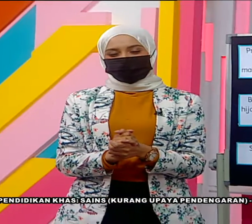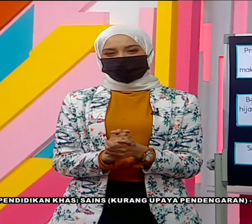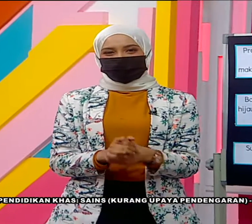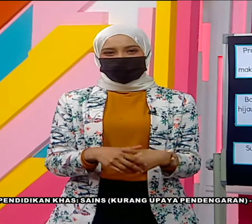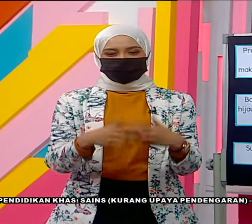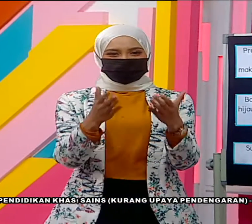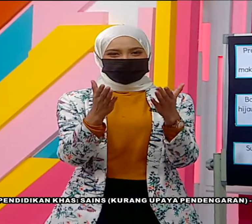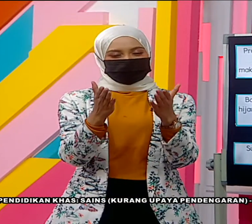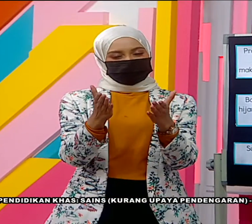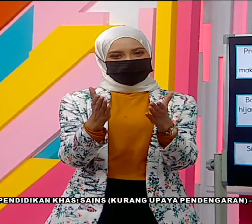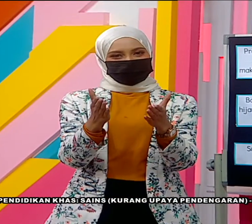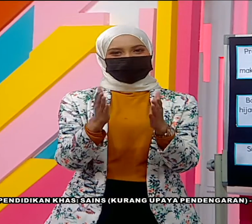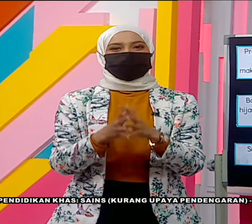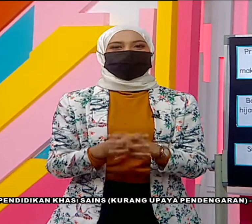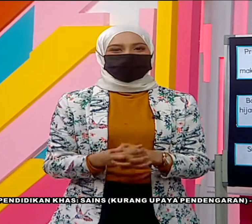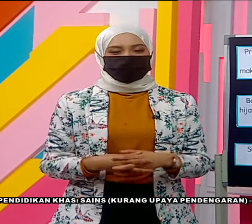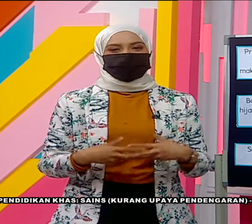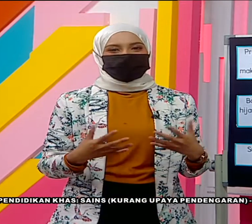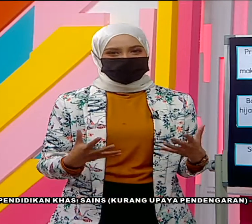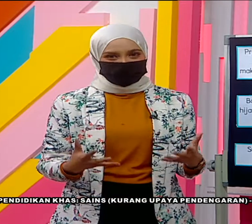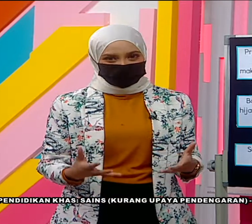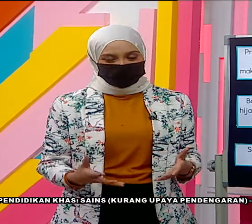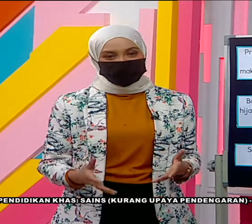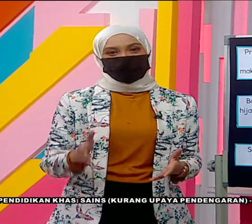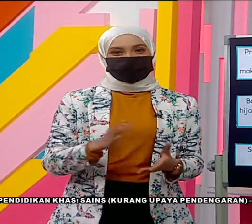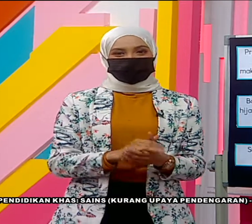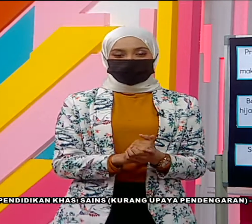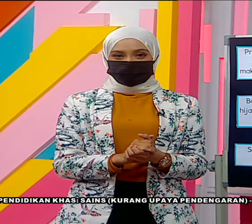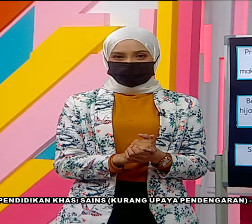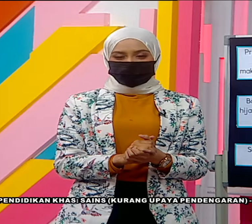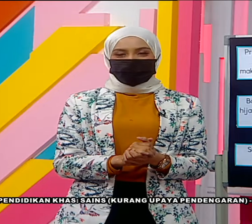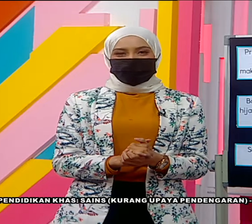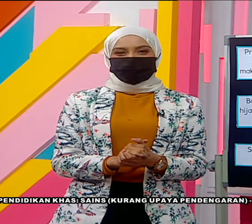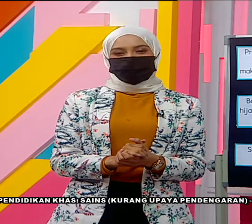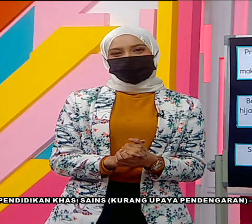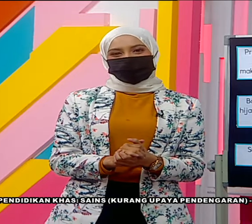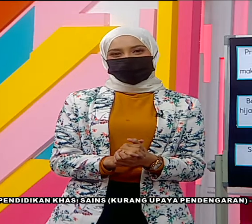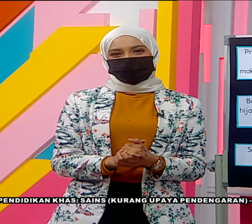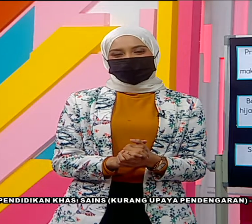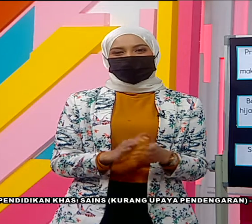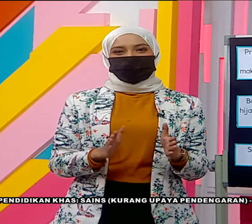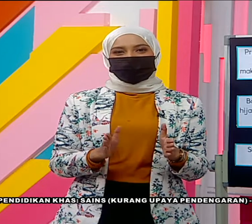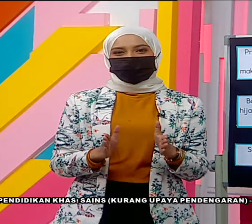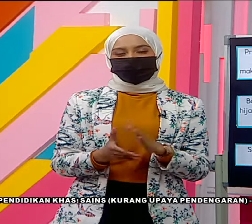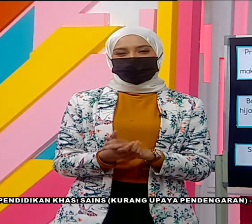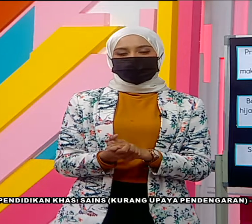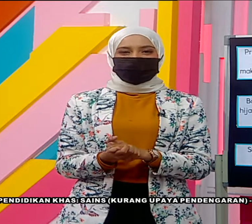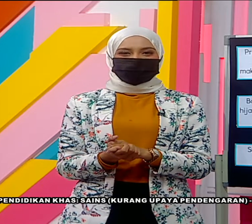terakhir kepada adik-adik yang Andaikata baru saja menonton bertemu secara ulangan atau pembeli tinggal semula di laman jitu resmi FTV